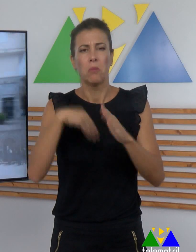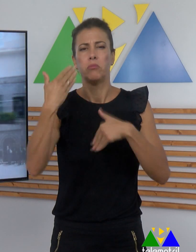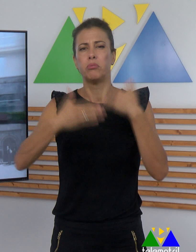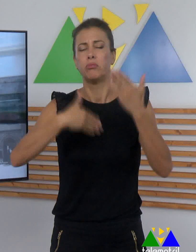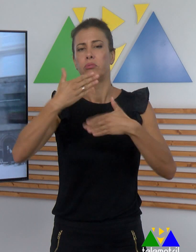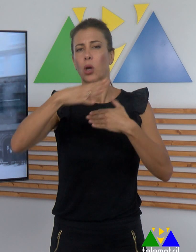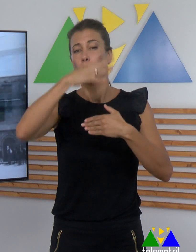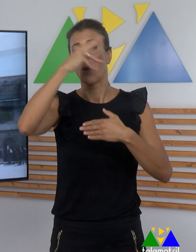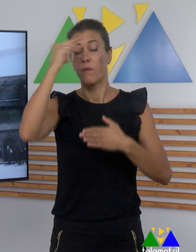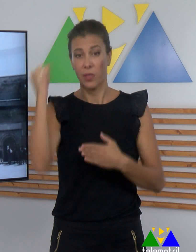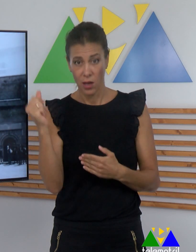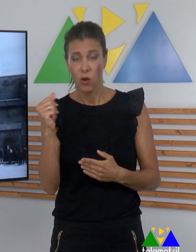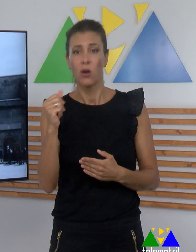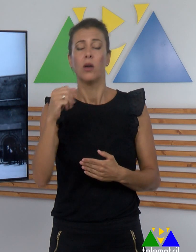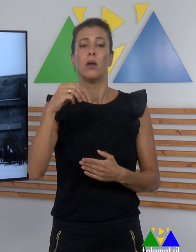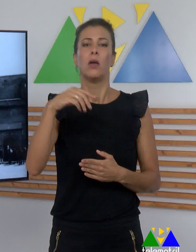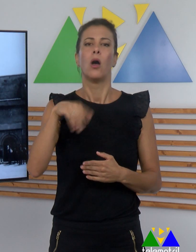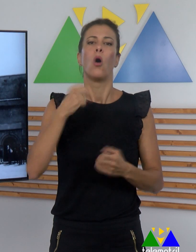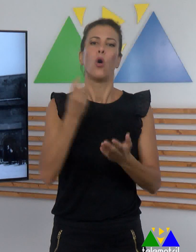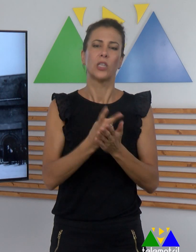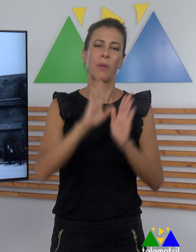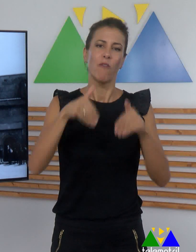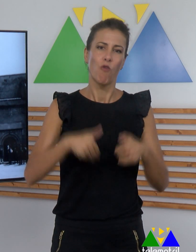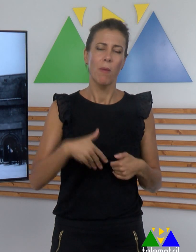nombre de Pedro Moreu, se sigue llamando Placeta de la Iglesia